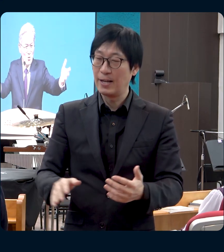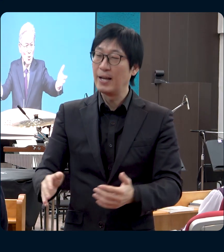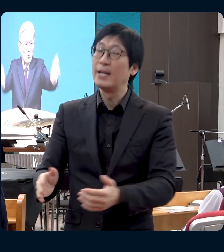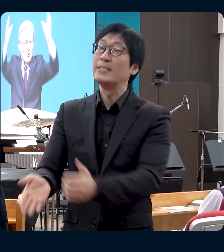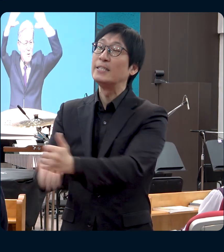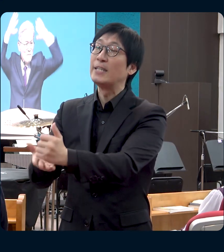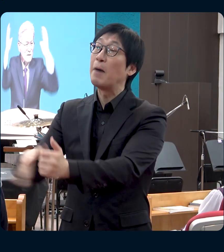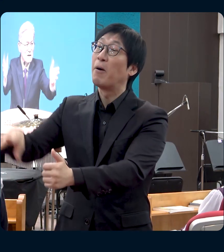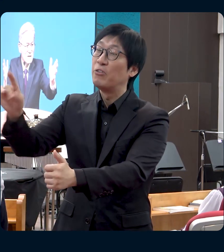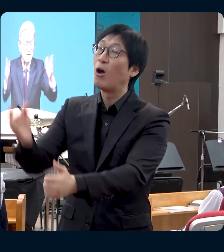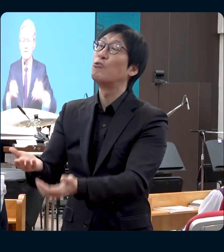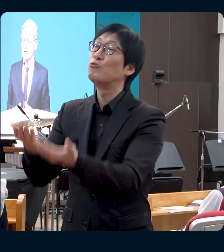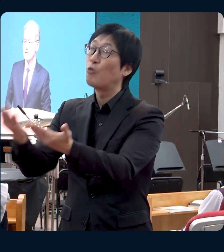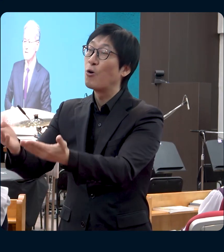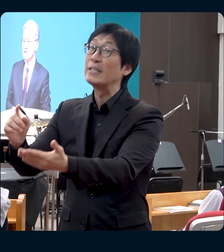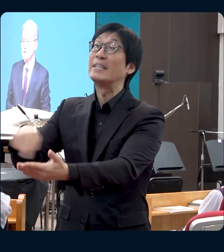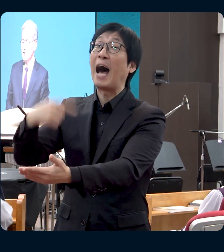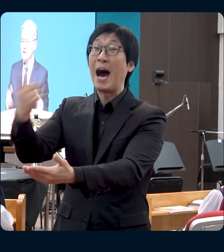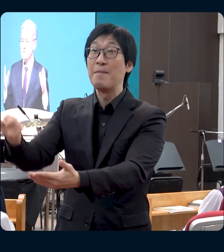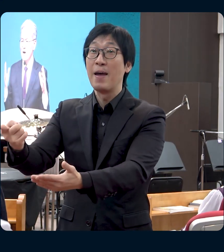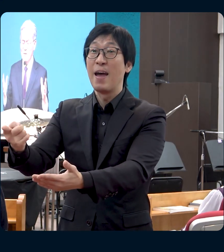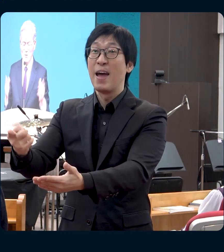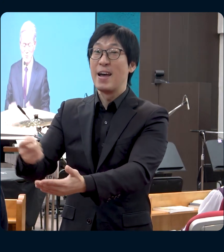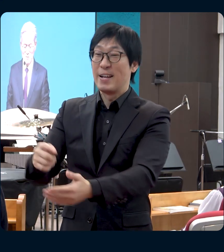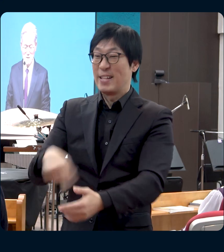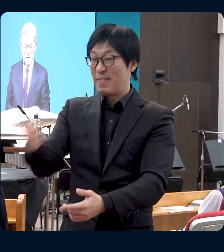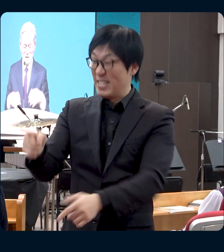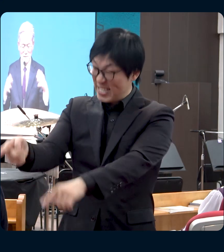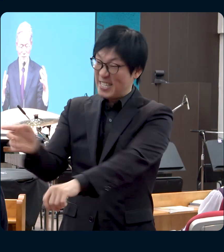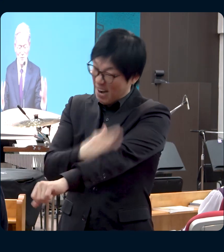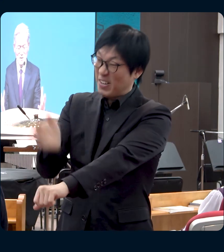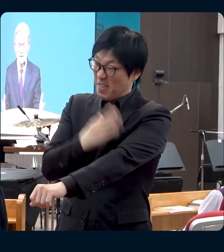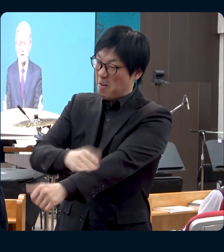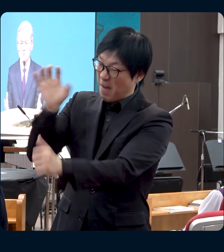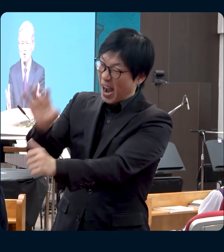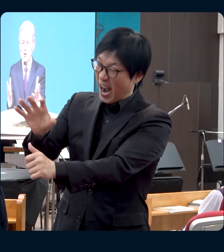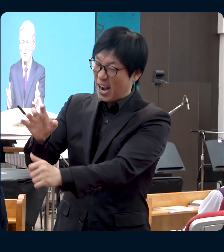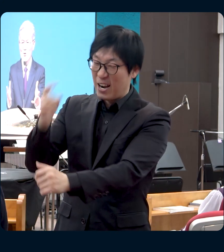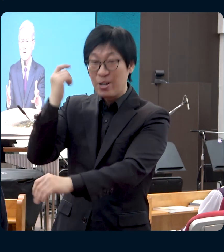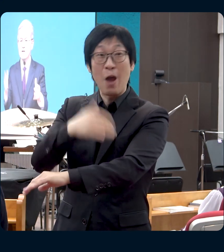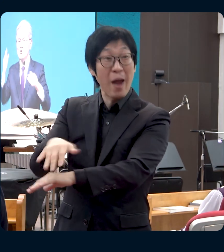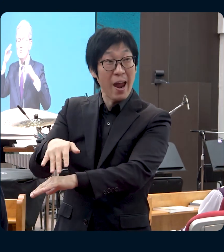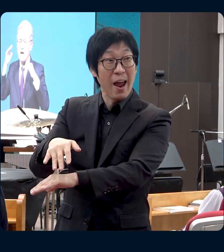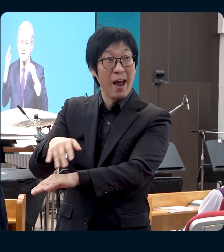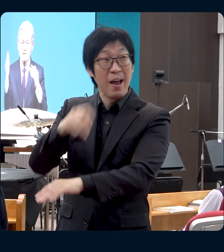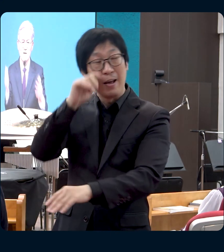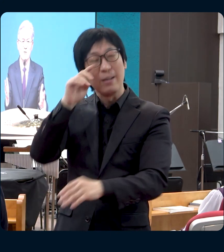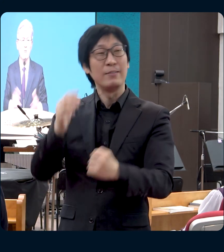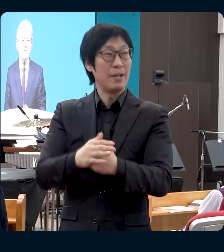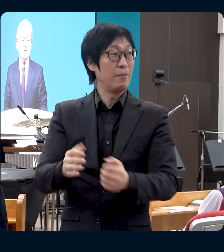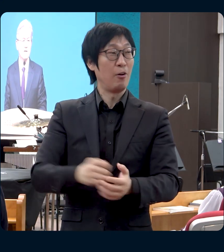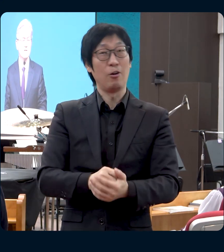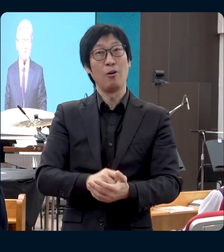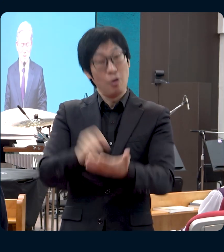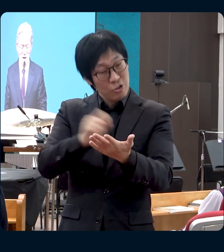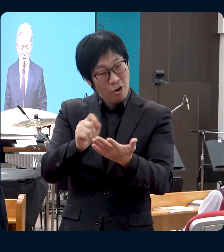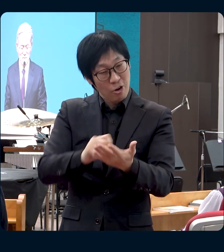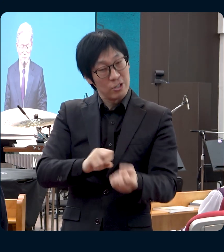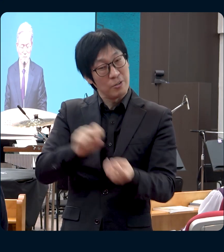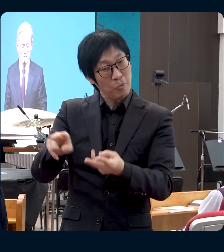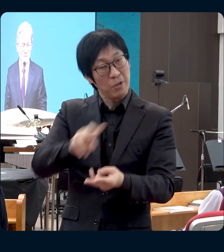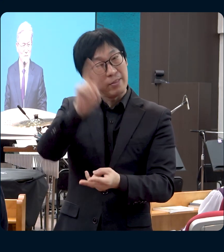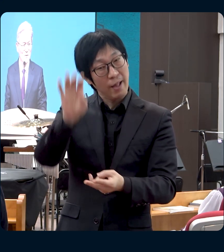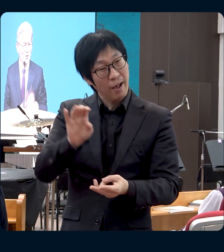일단 올려놓고 박살을 내잖아요. 그러니까 마음에는 없지만 일단 칭찬 먼저 해놓고 그리고 박살을 내려고 이렇게 쓴